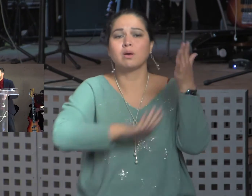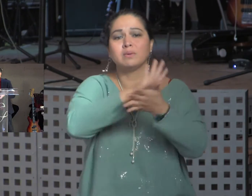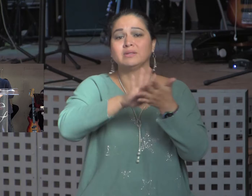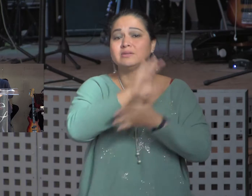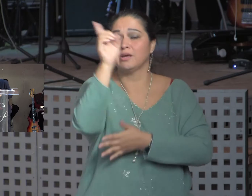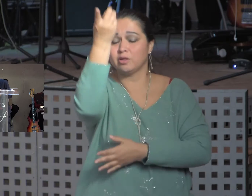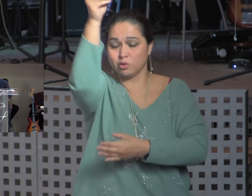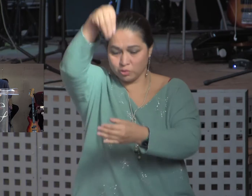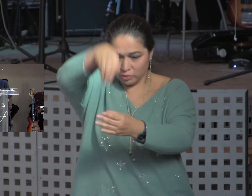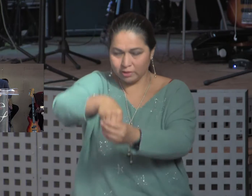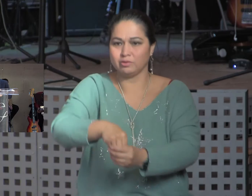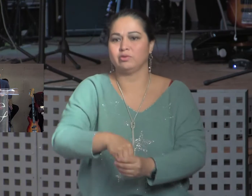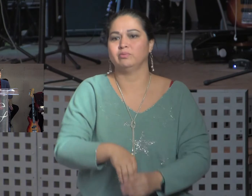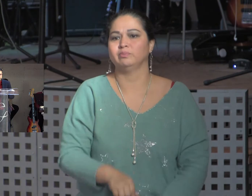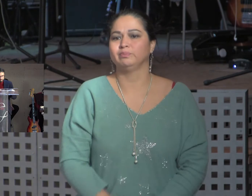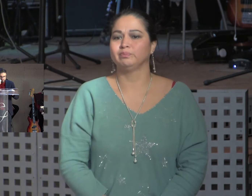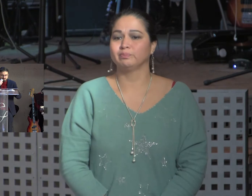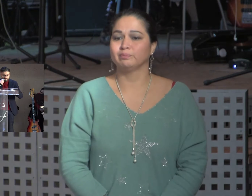Dios está en este lugar.